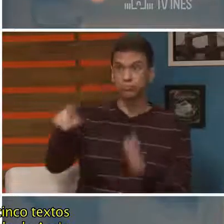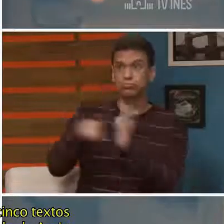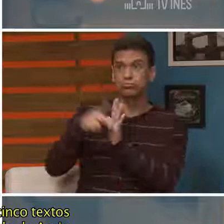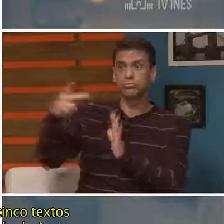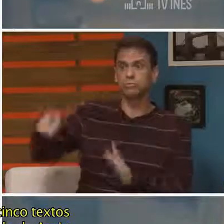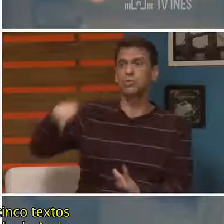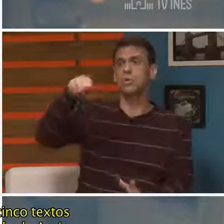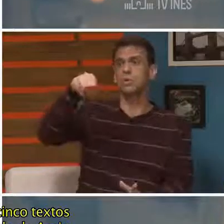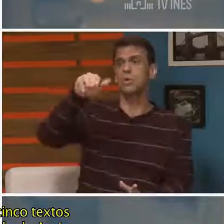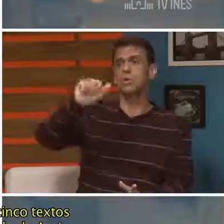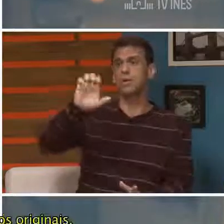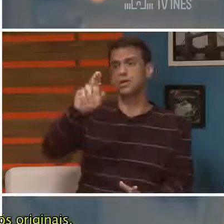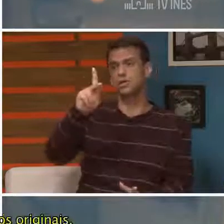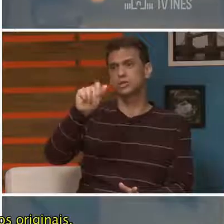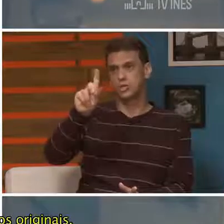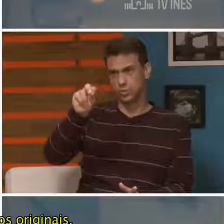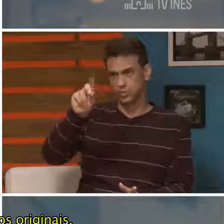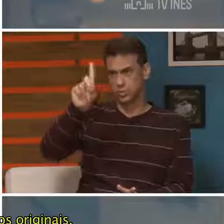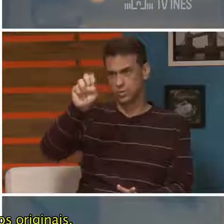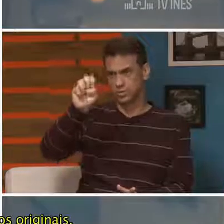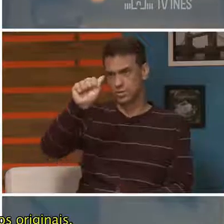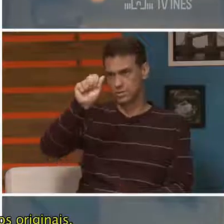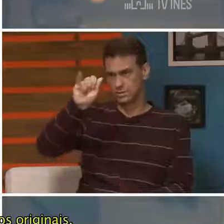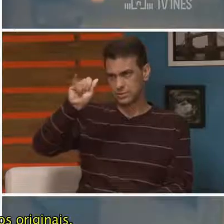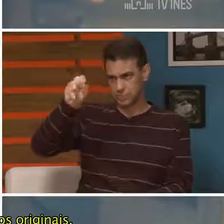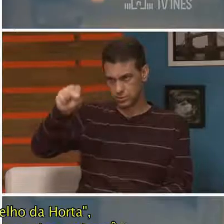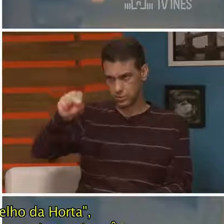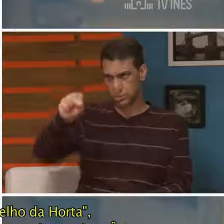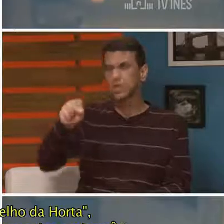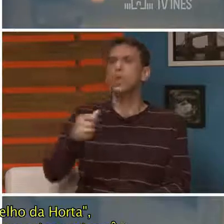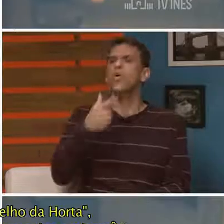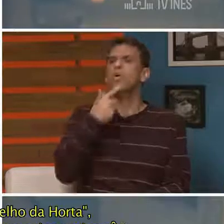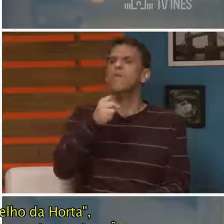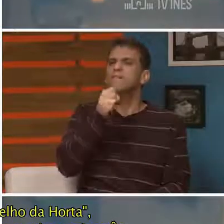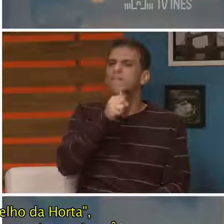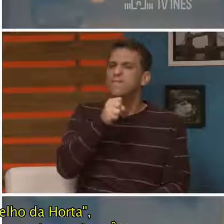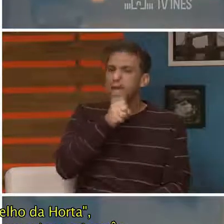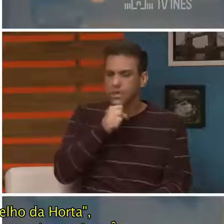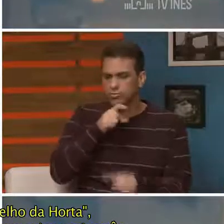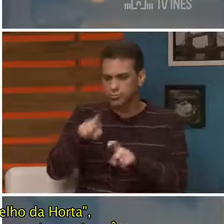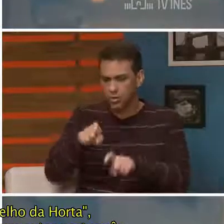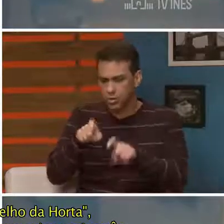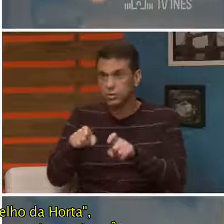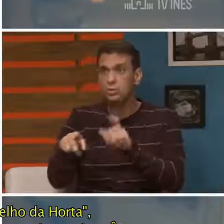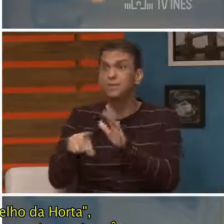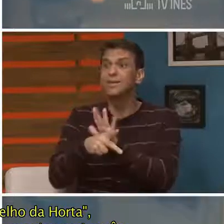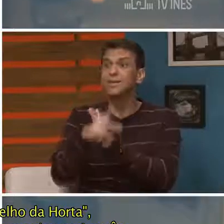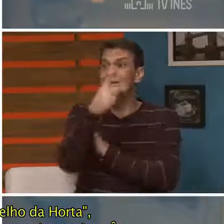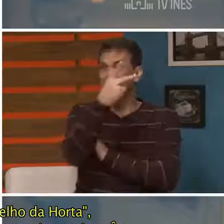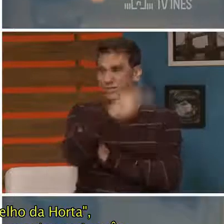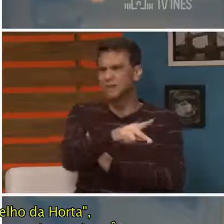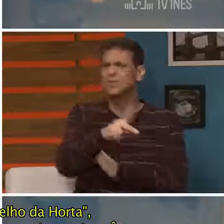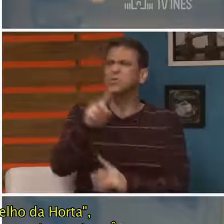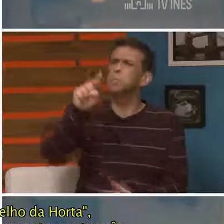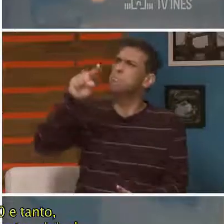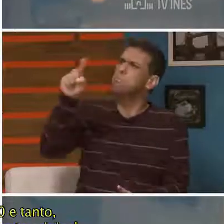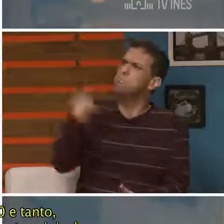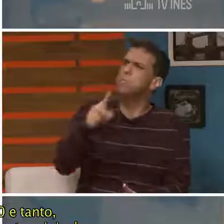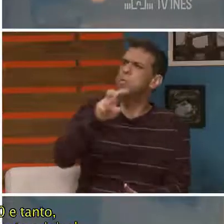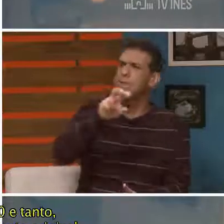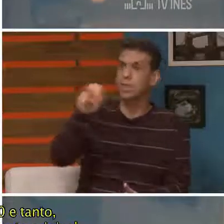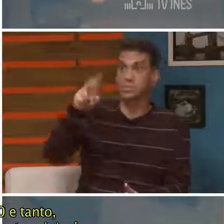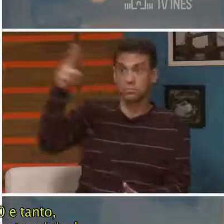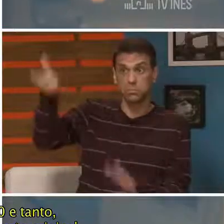5 textos do Machado de Assis, 5 textos originais. Fizemos O Velho da Horta, que é um texto de um autor português